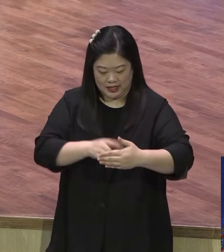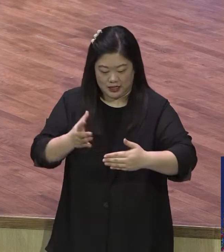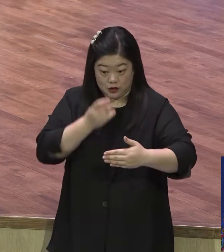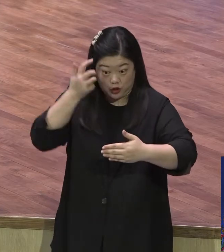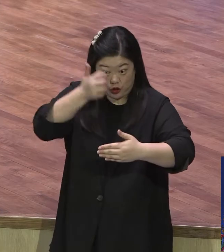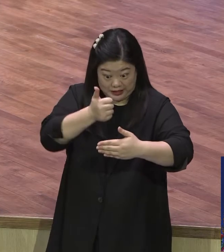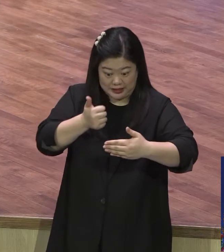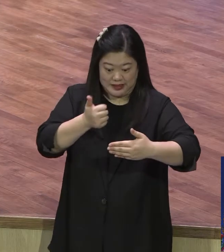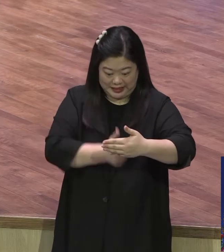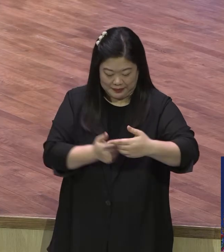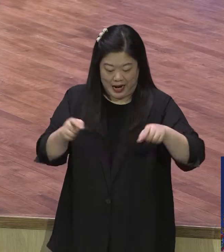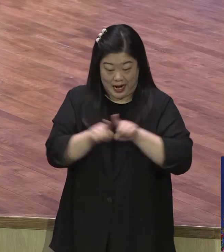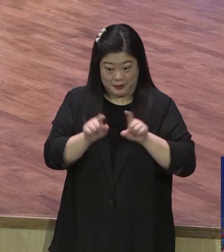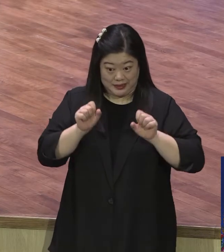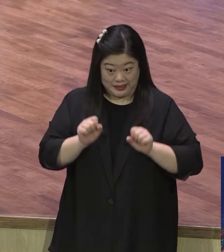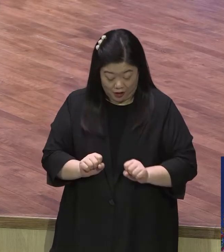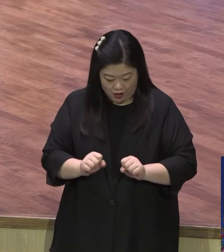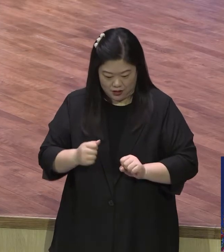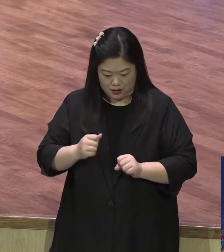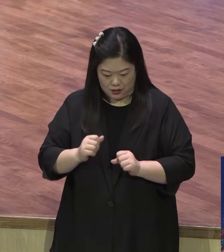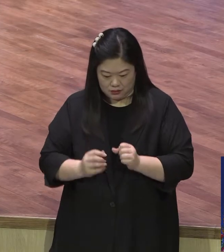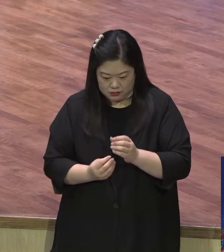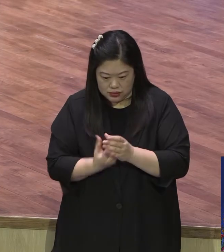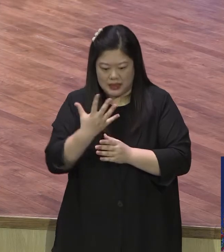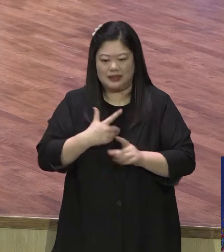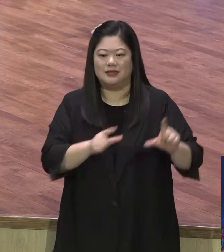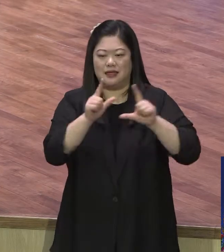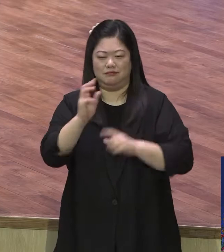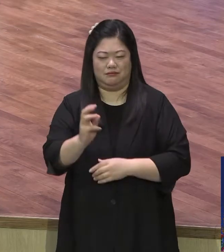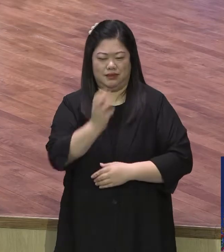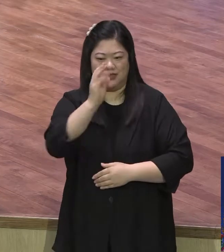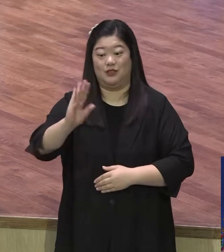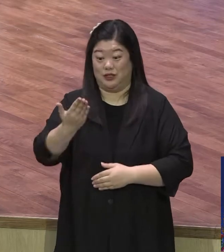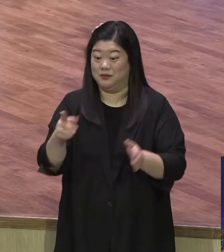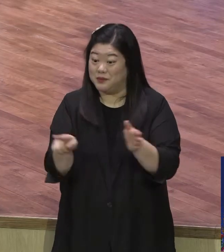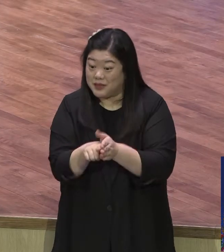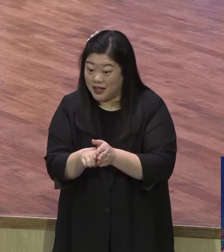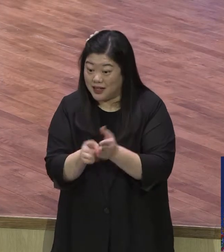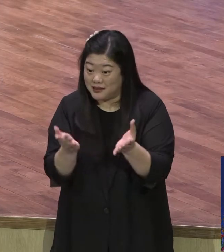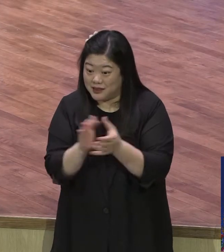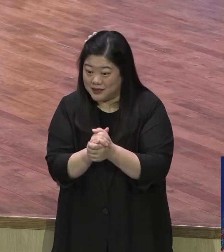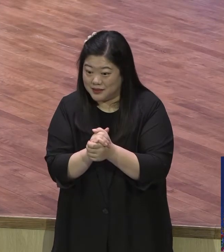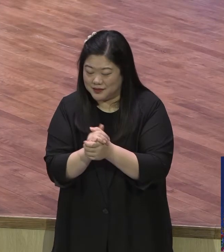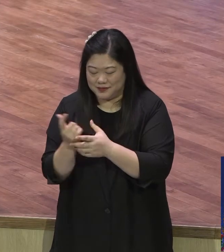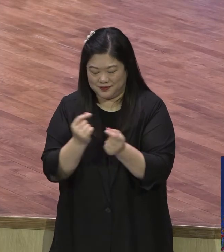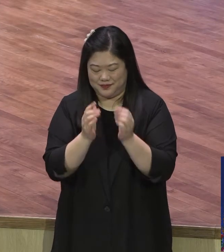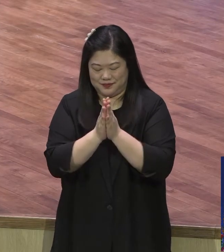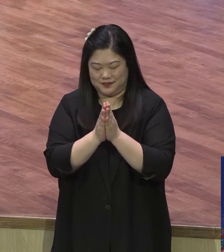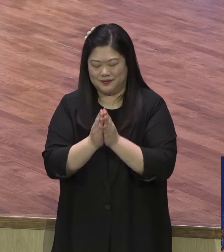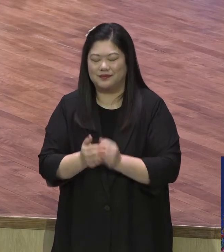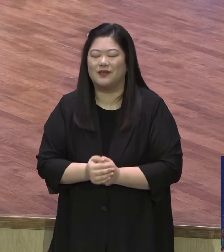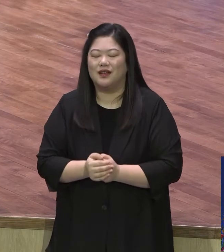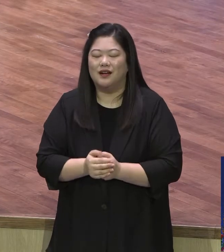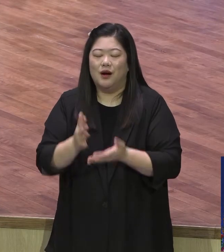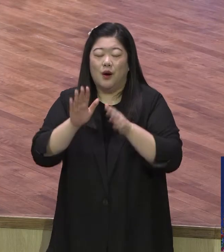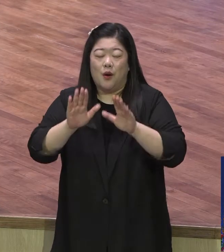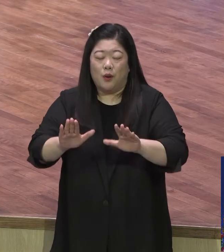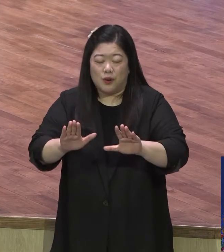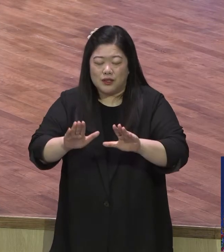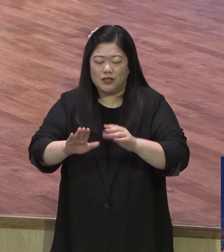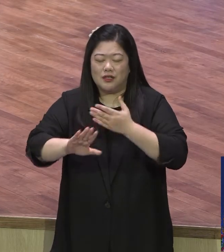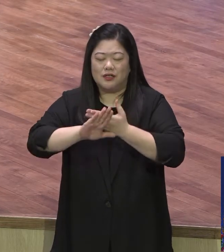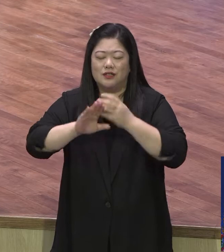성교 작품 남겨주실 줄로 믿습니다 기도합시다 아버지 하나님 우리 영교의 성도들 성교 주의를 맞이해서 행사로